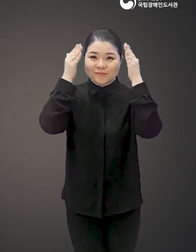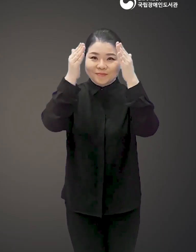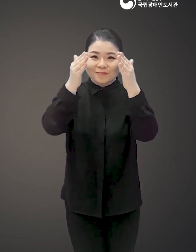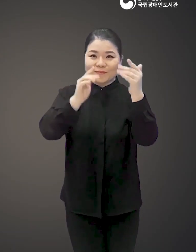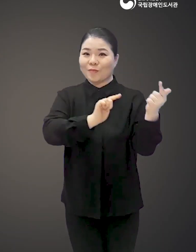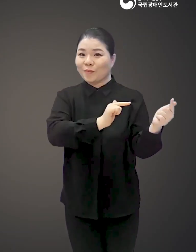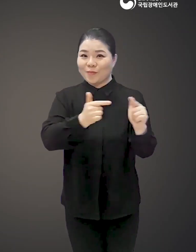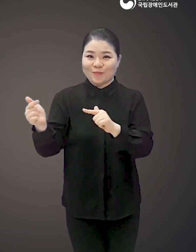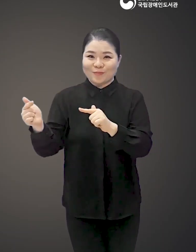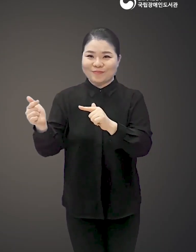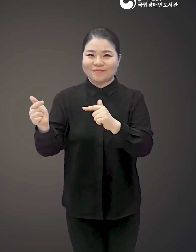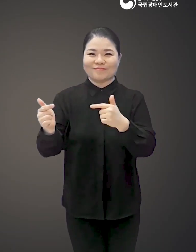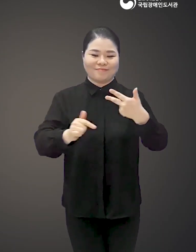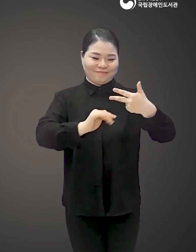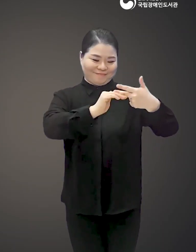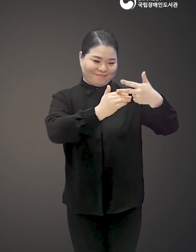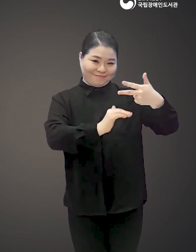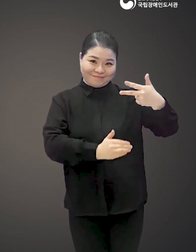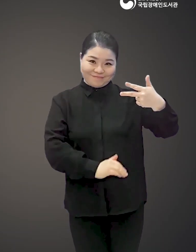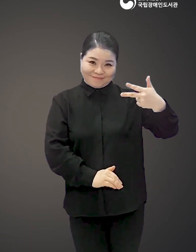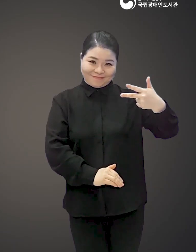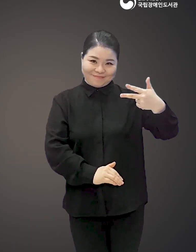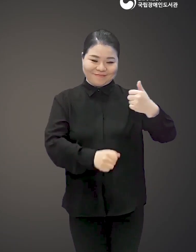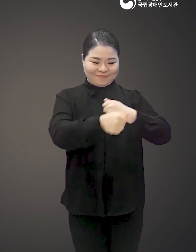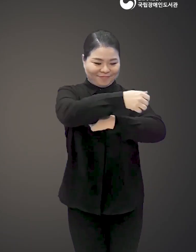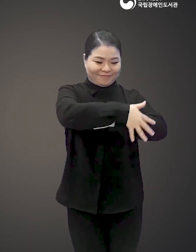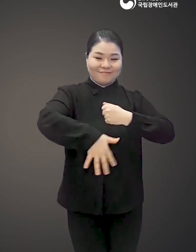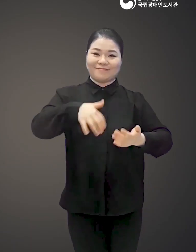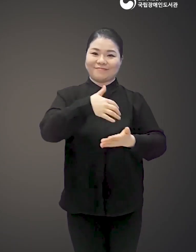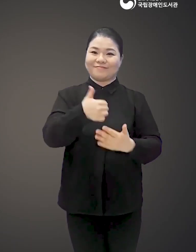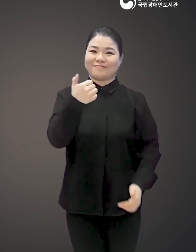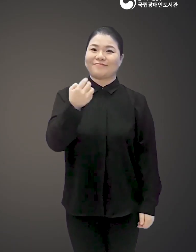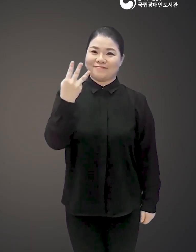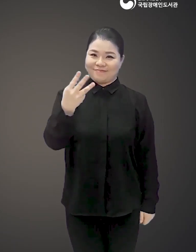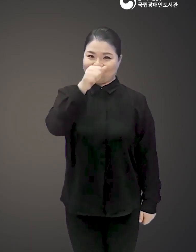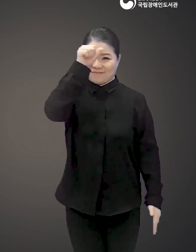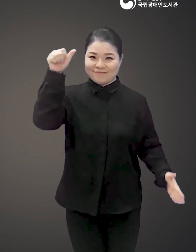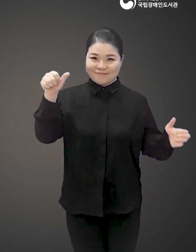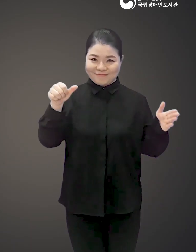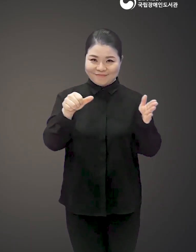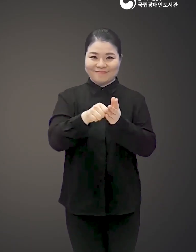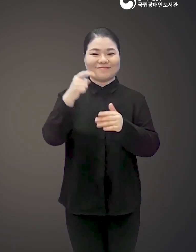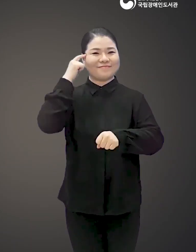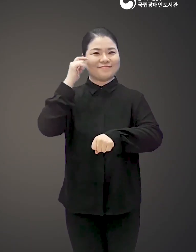등 7가지 주제에 53가지 인생 지혜.